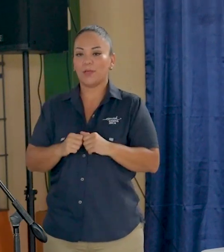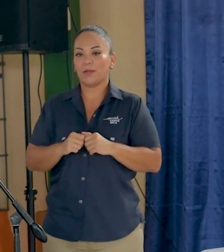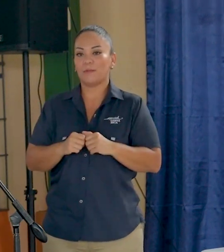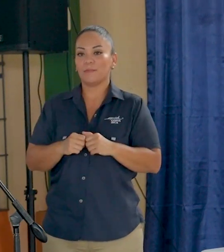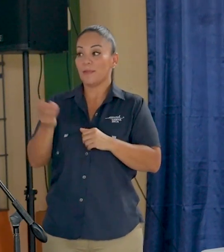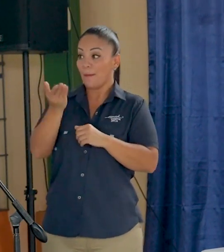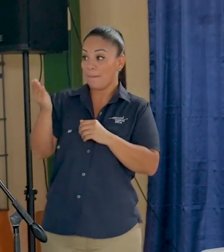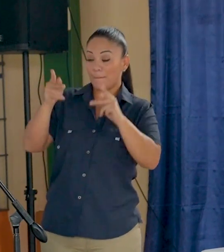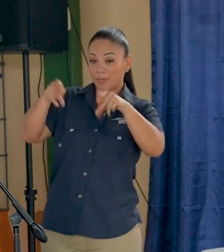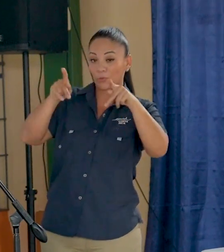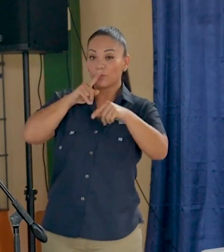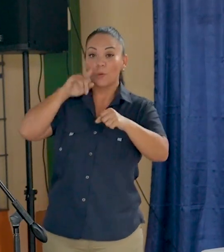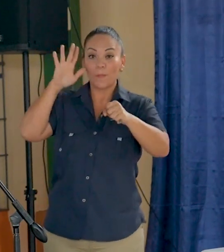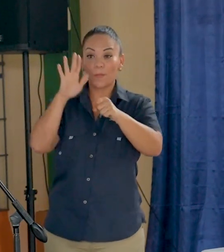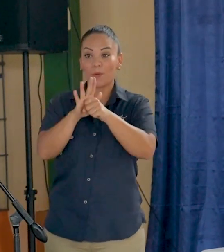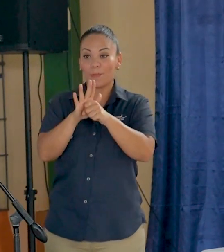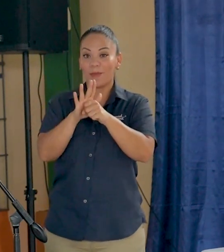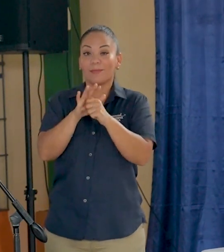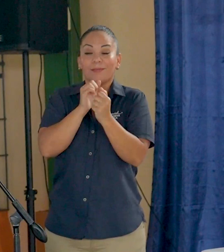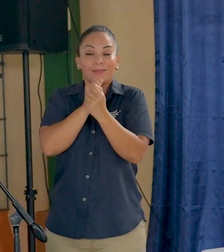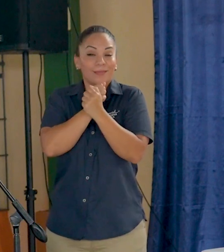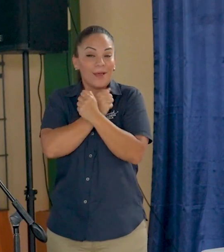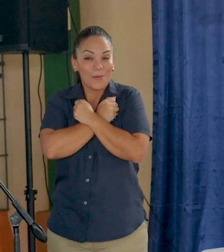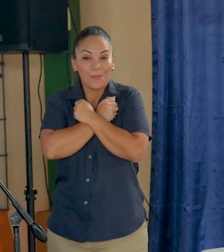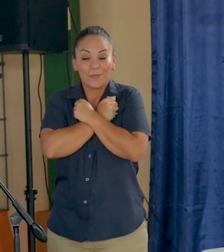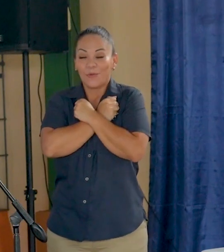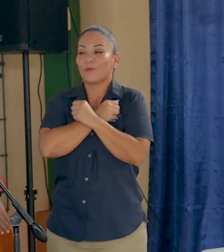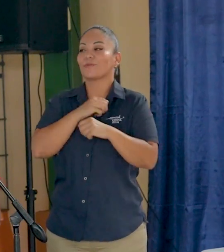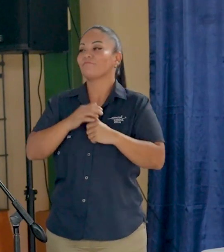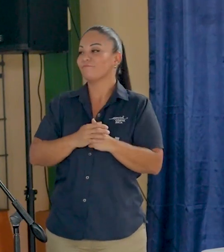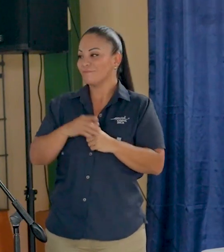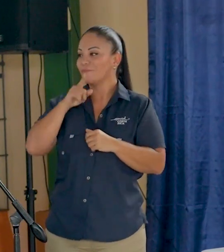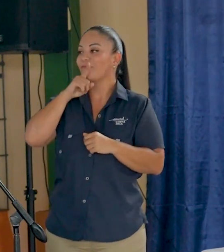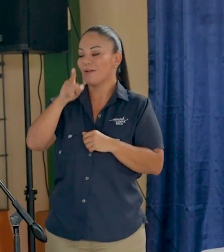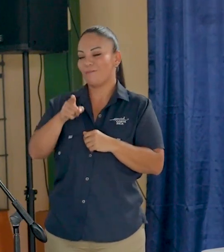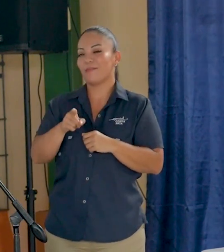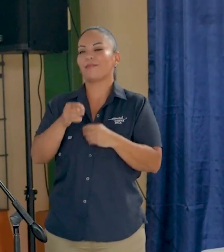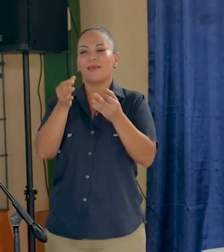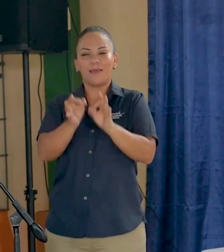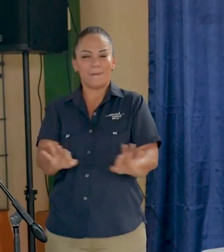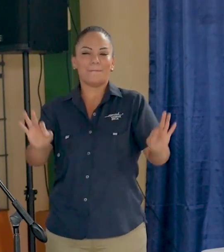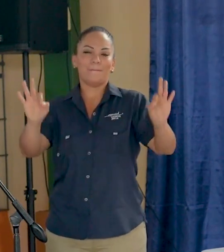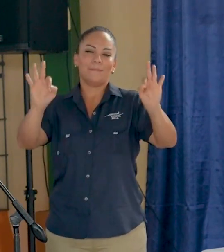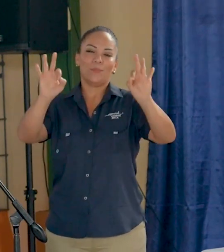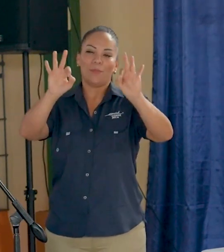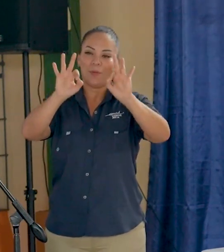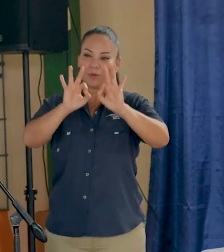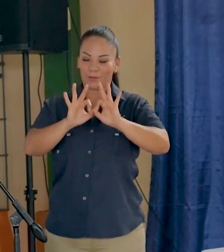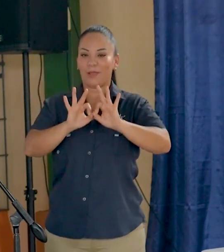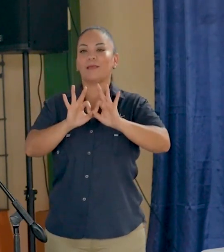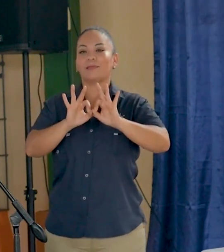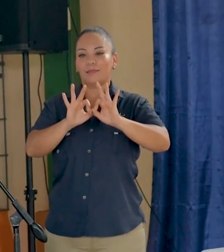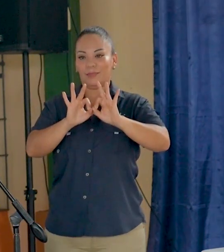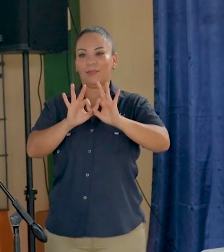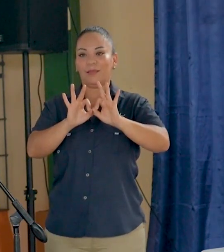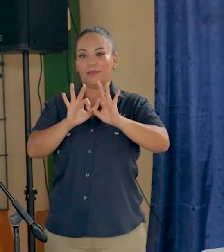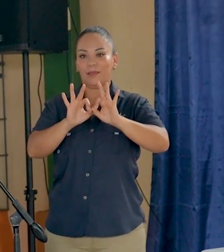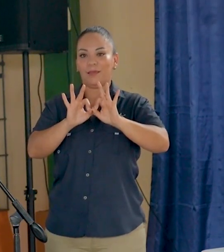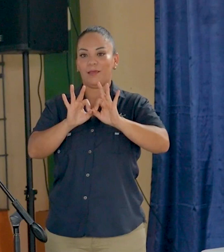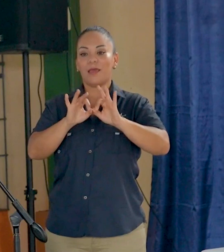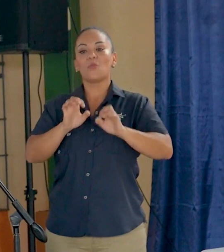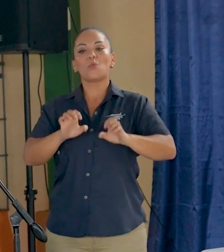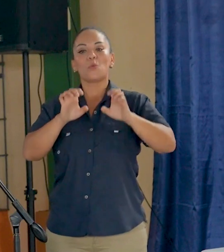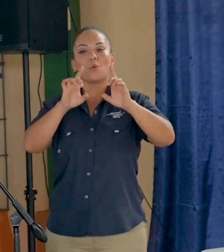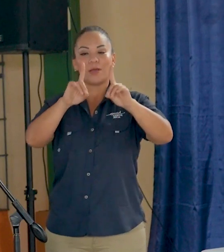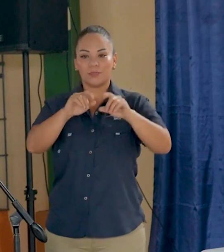con amor, llegan a ser un elemento importantísimo en la educación y